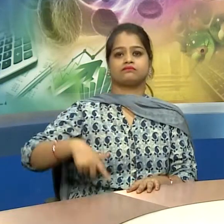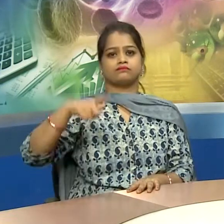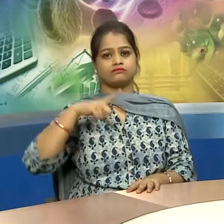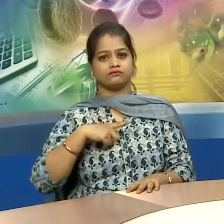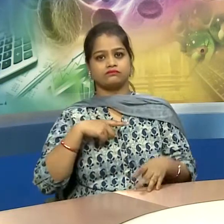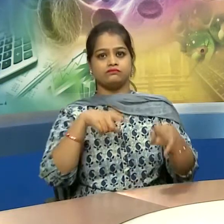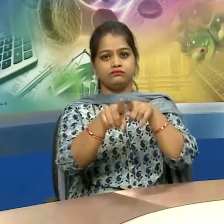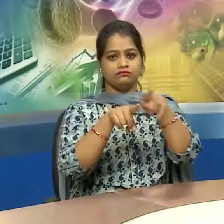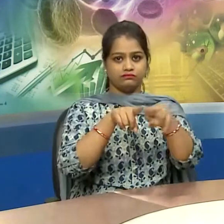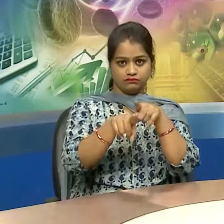उदाहरण के द्वारा